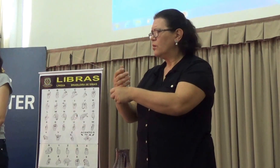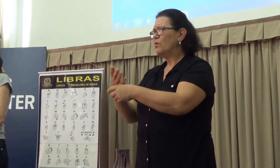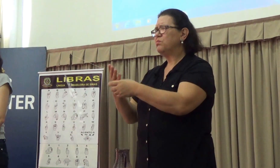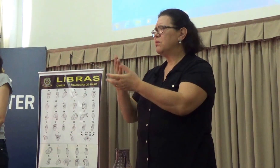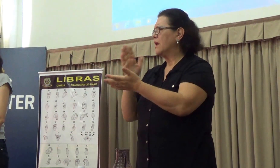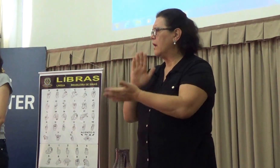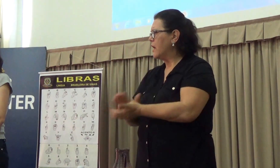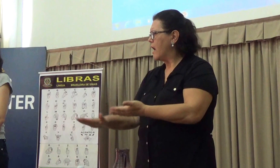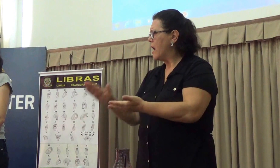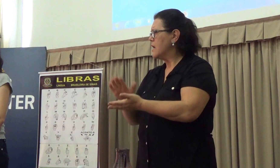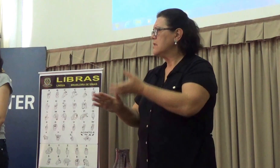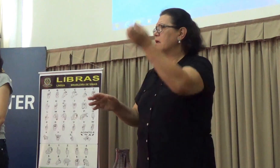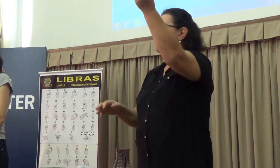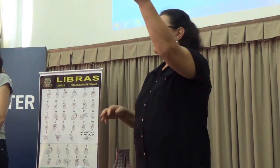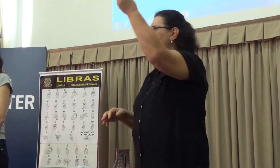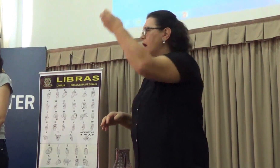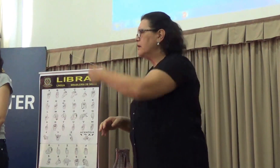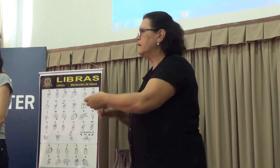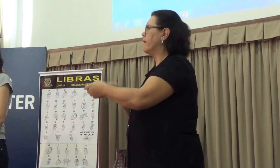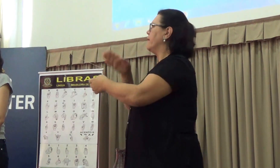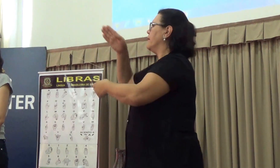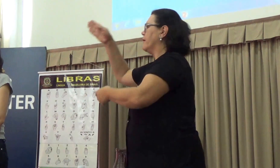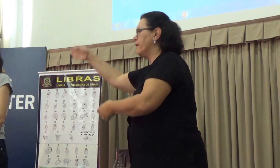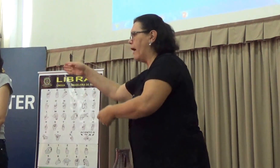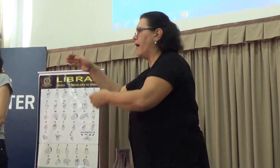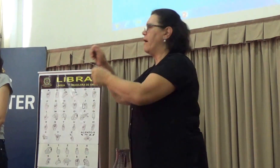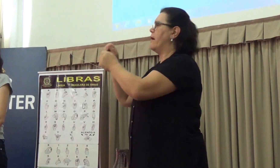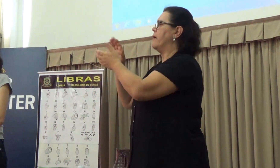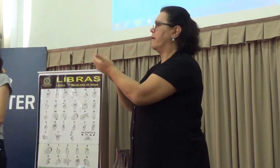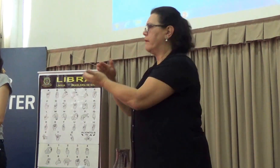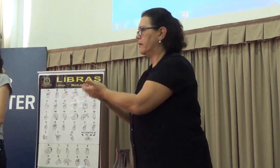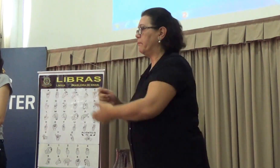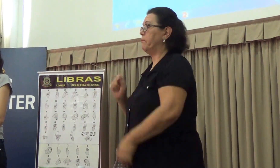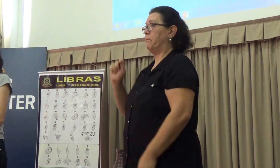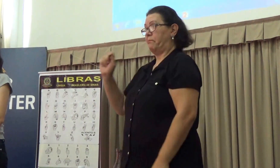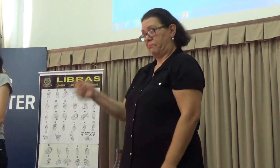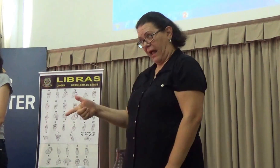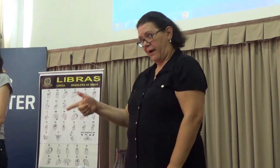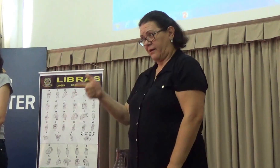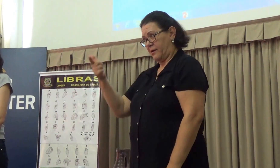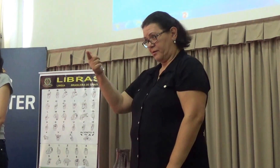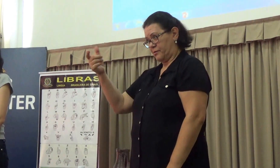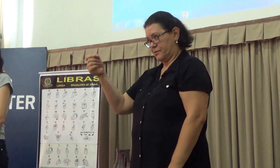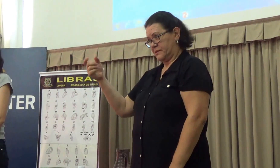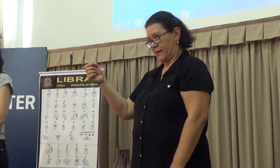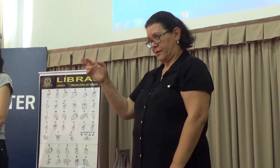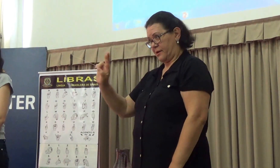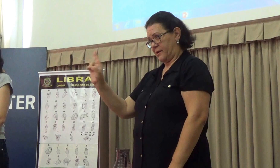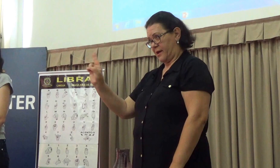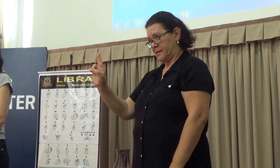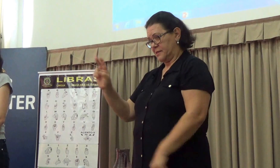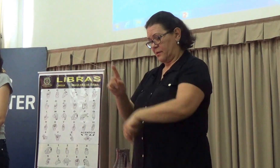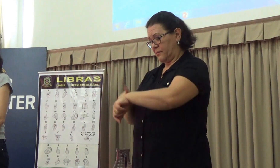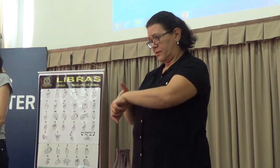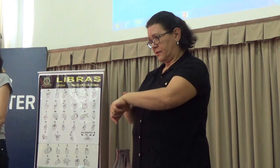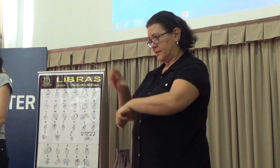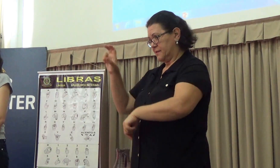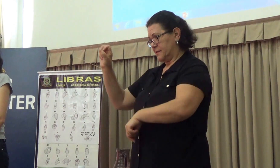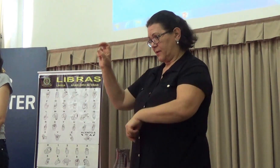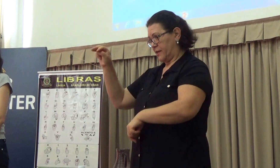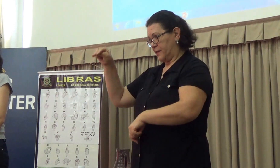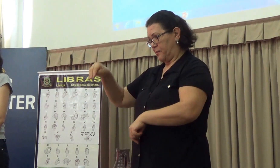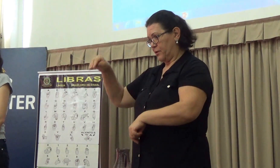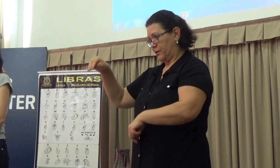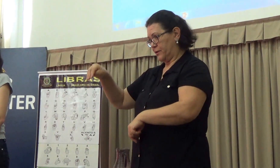eu fiquei 18 anos esperando, gastando, vindo para cá, indo no HC e pagando